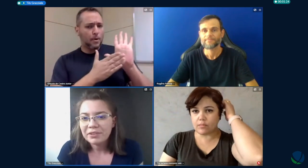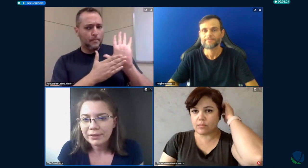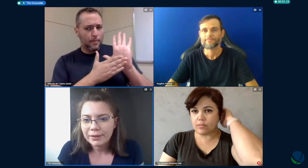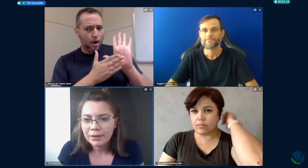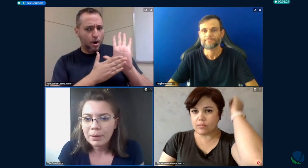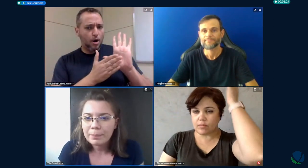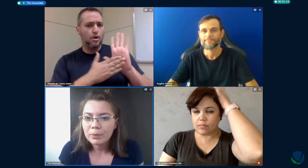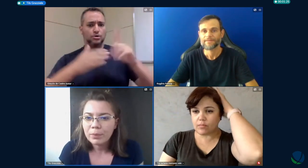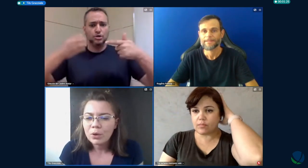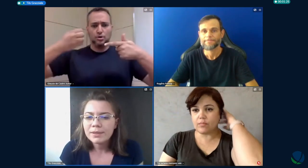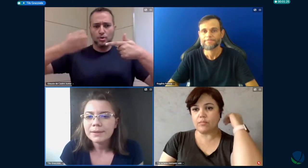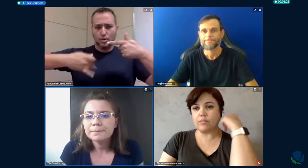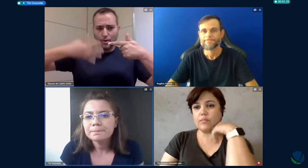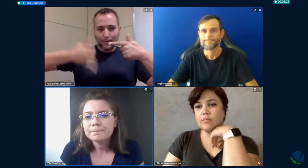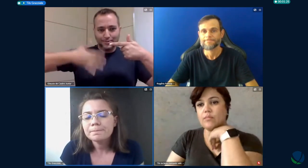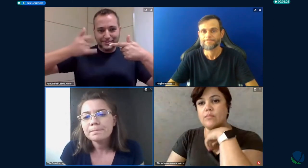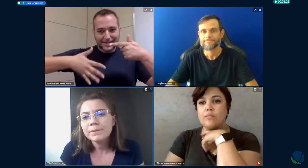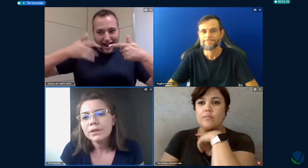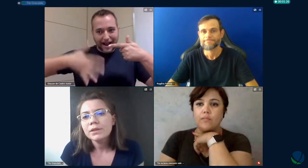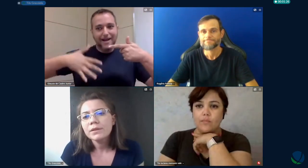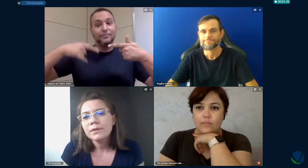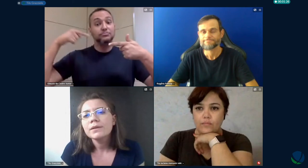para defender. É uma proposta